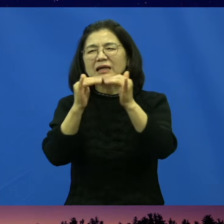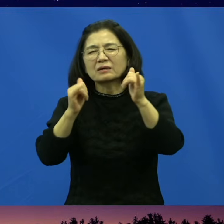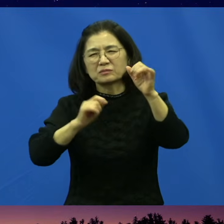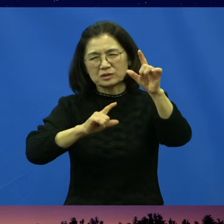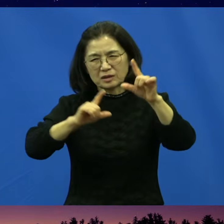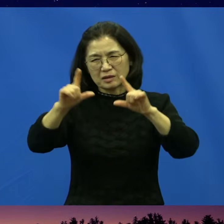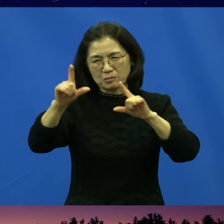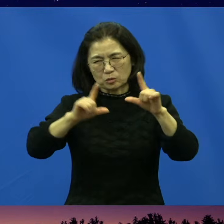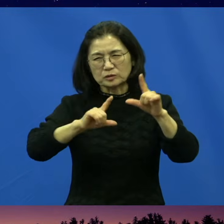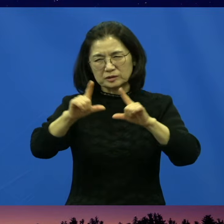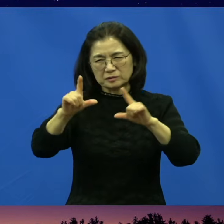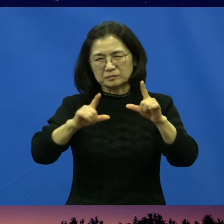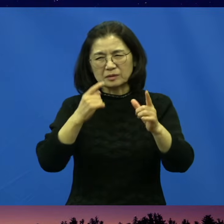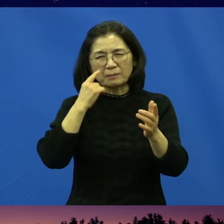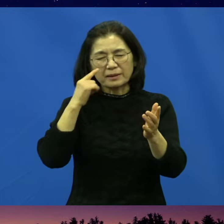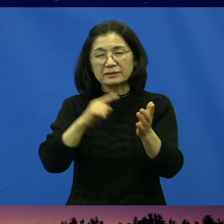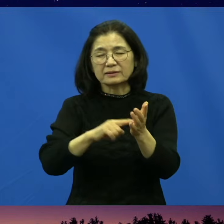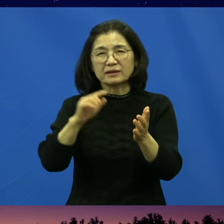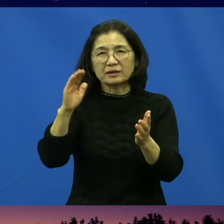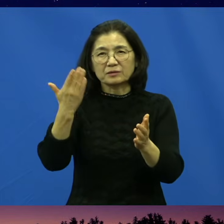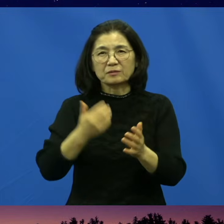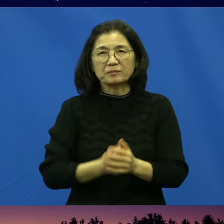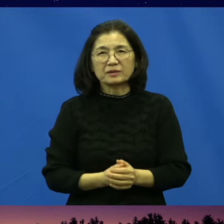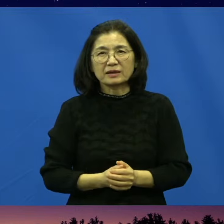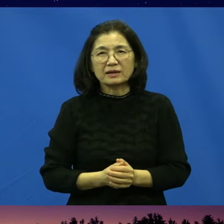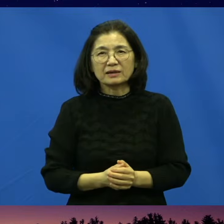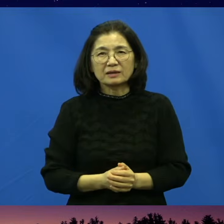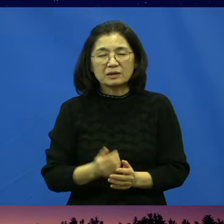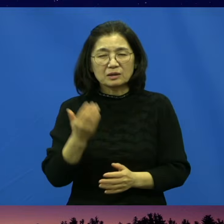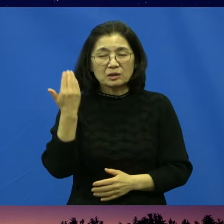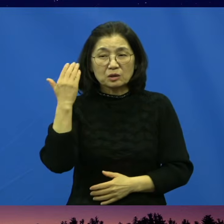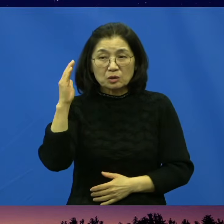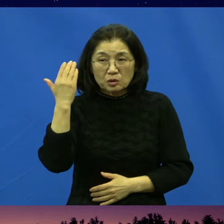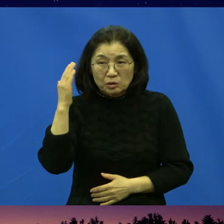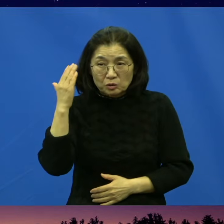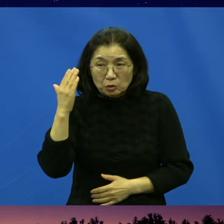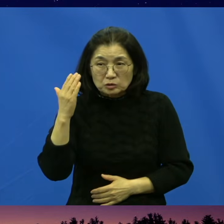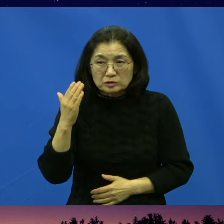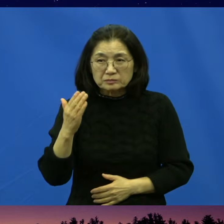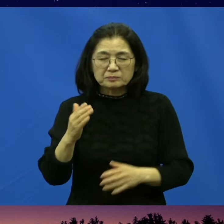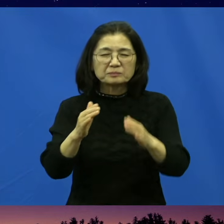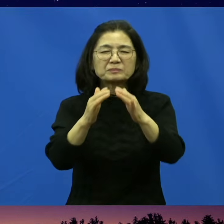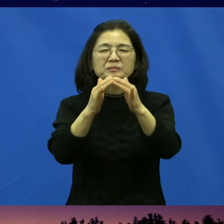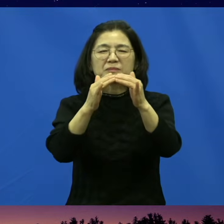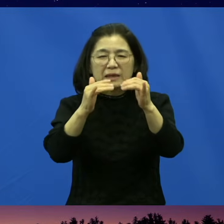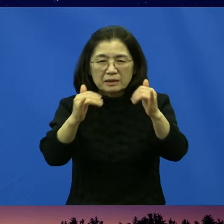틈에 살아가지만 자신들을 보여줄 수 없는 거죠.